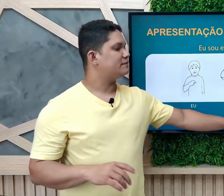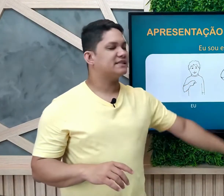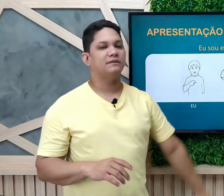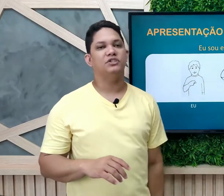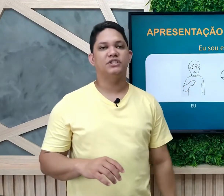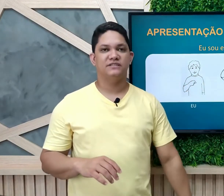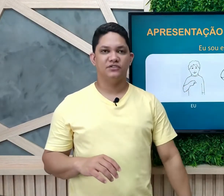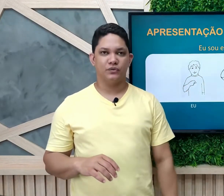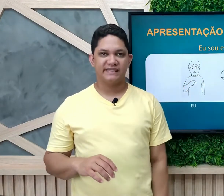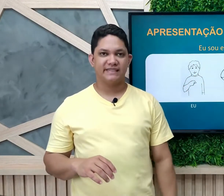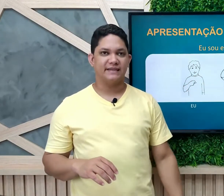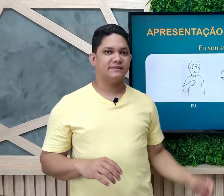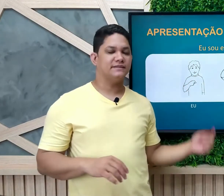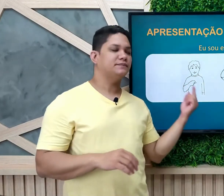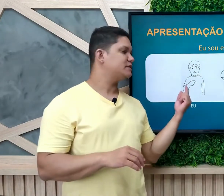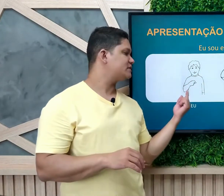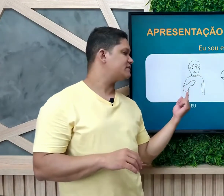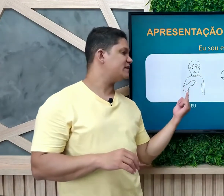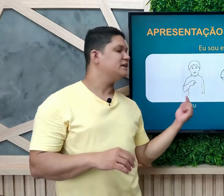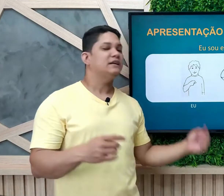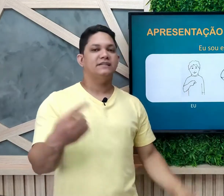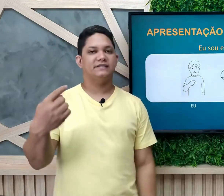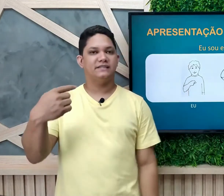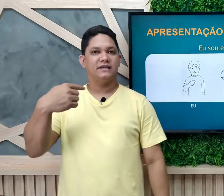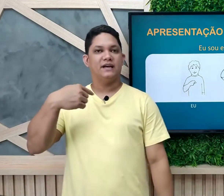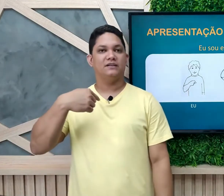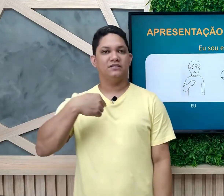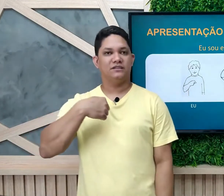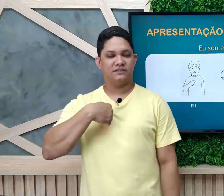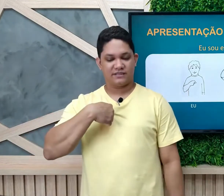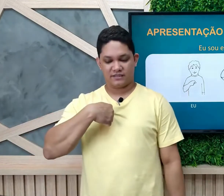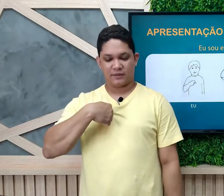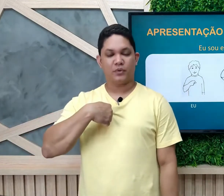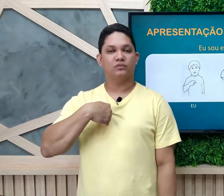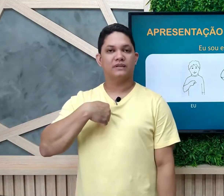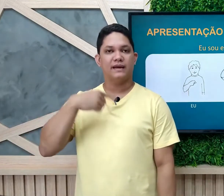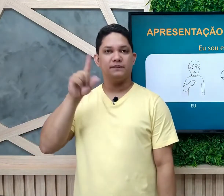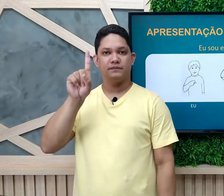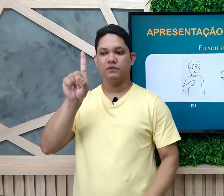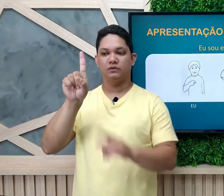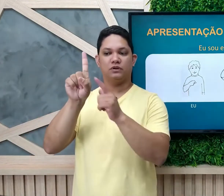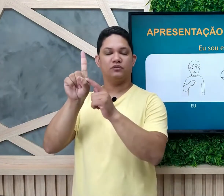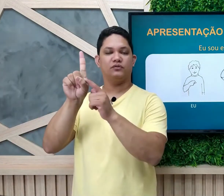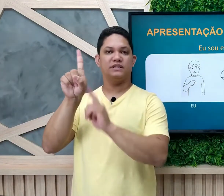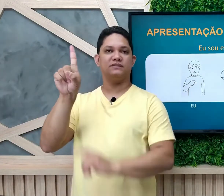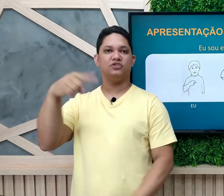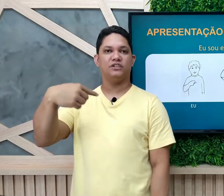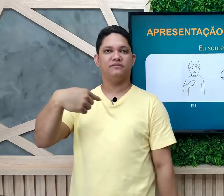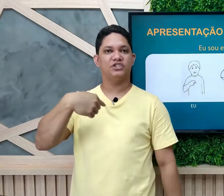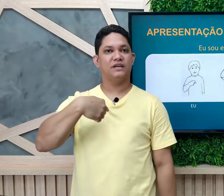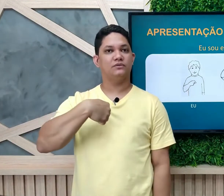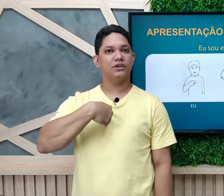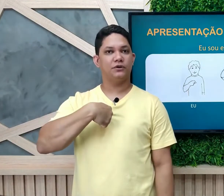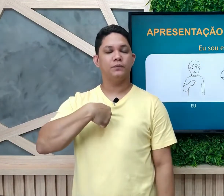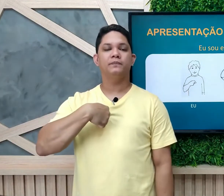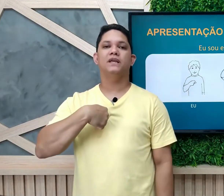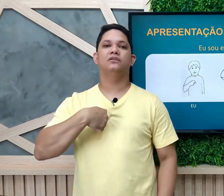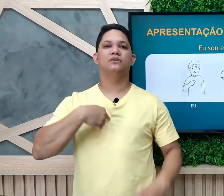basicamente desses 2 sinais. Você vai se apontar com a configuração de D fechado, eu, e logo em